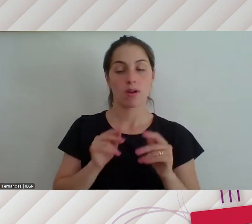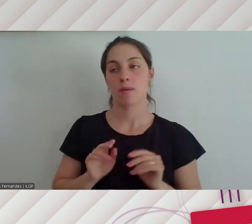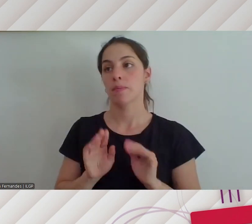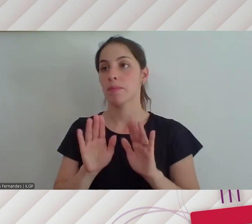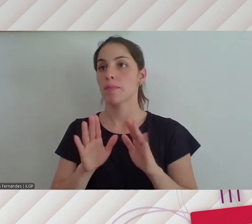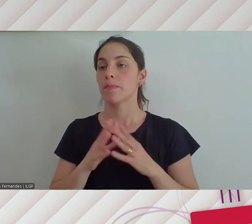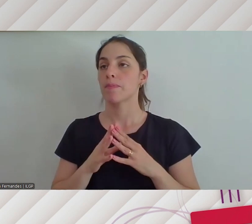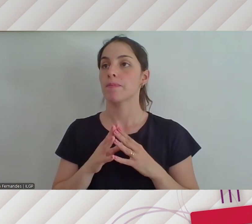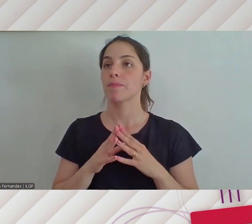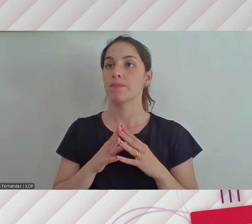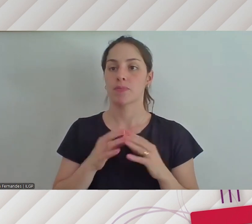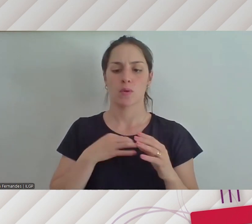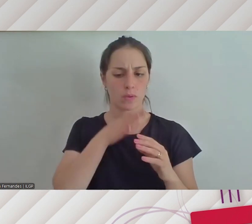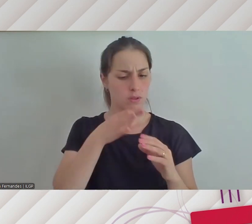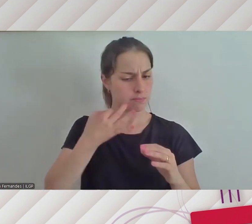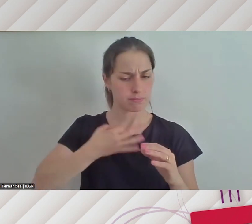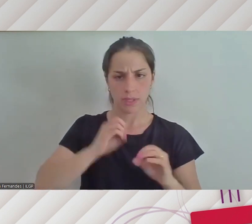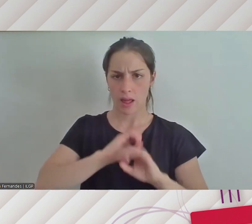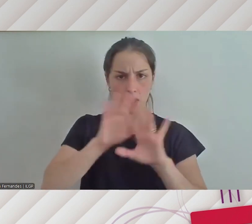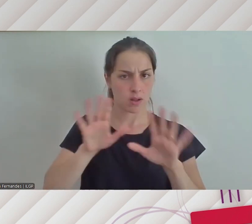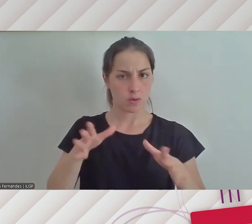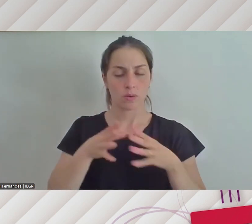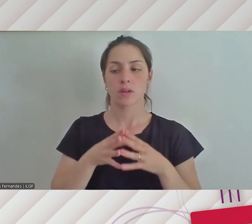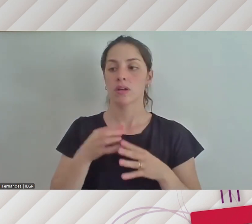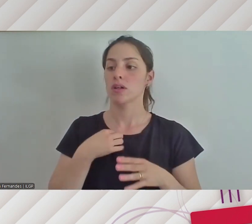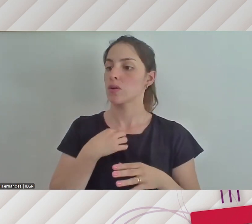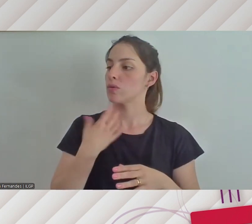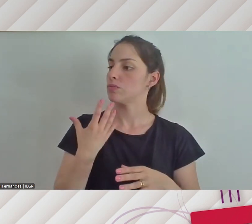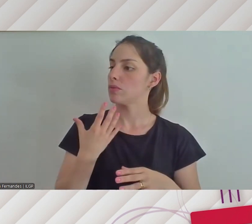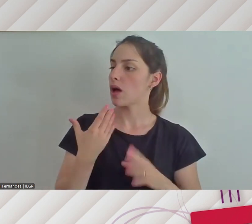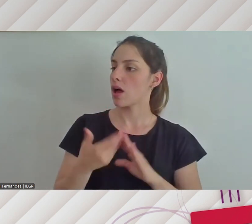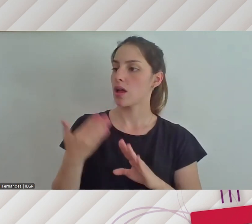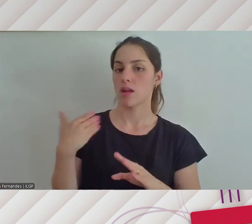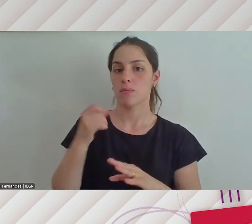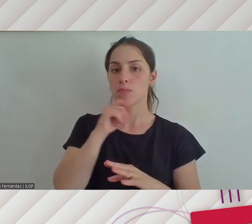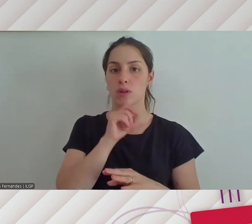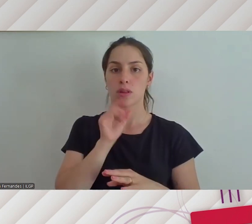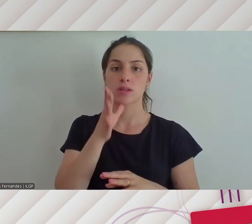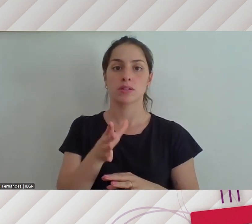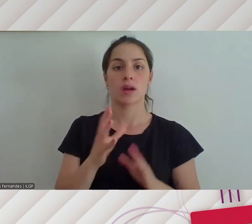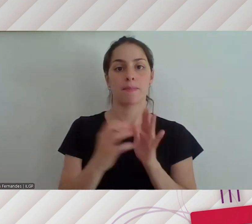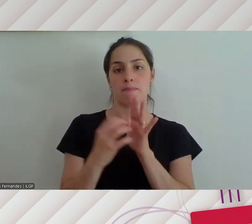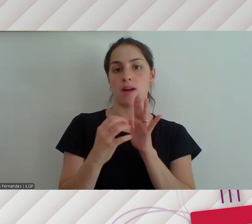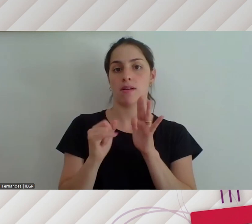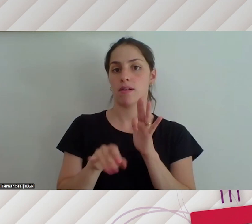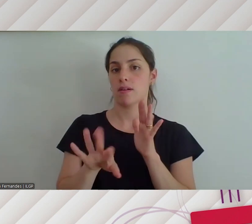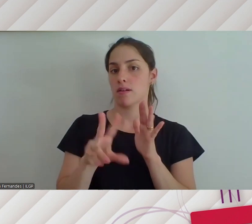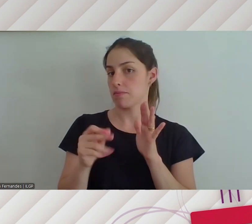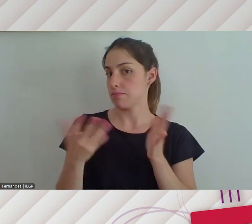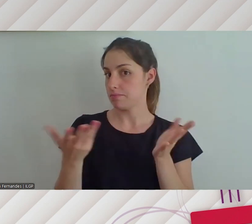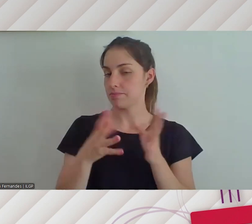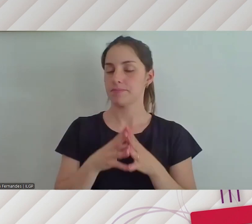devo dizê-lo com toda a clareza, do que eu poderia chamar a marca INA. Ora